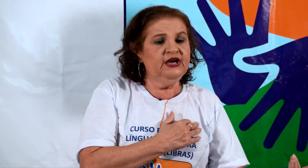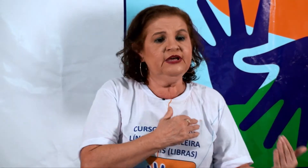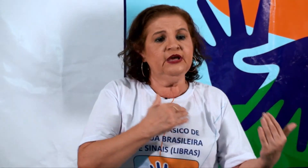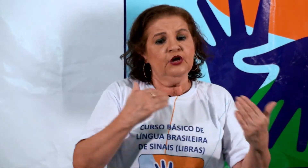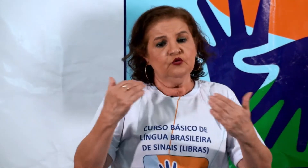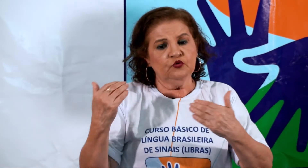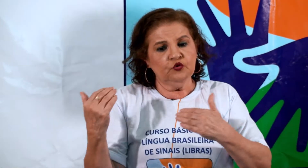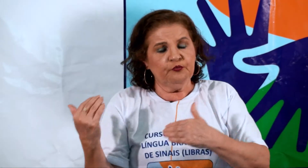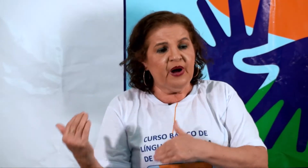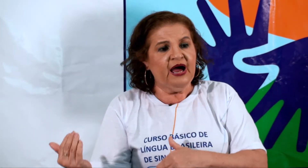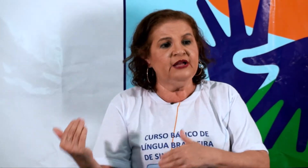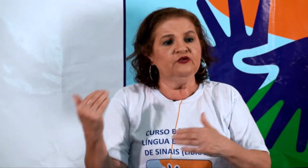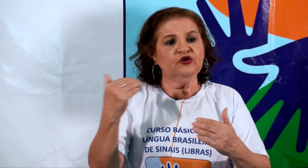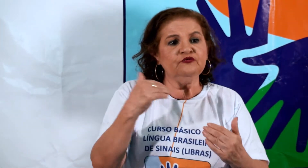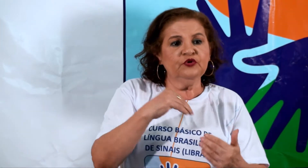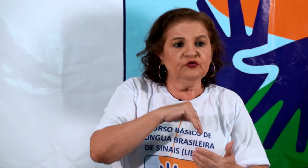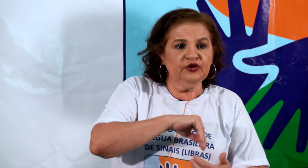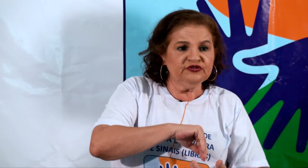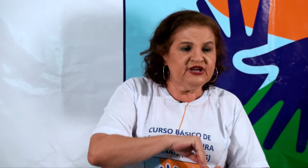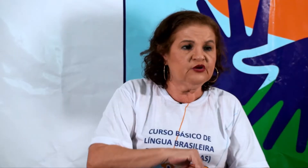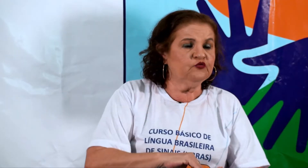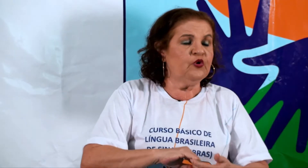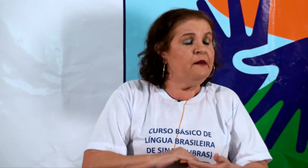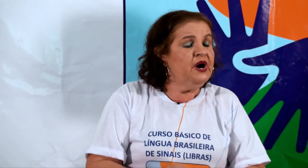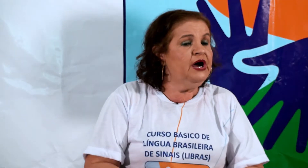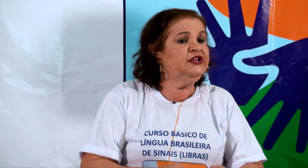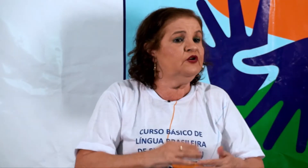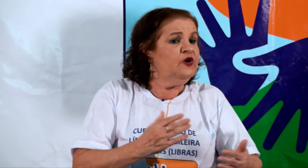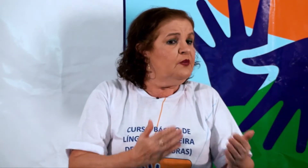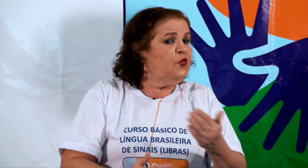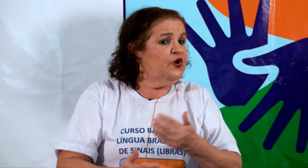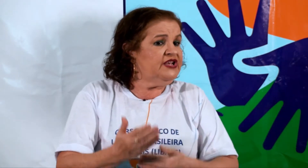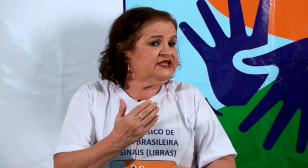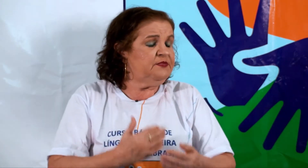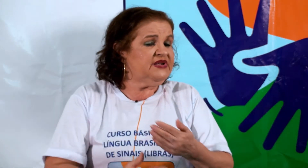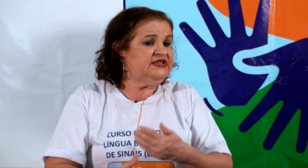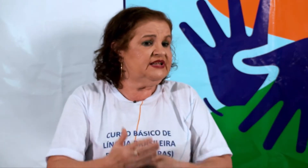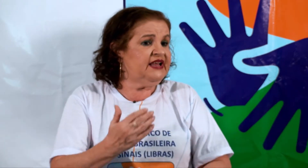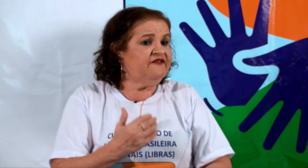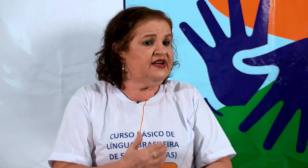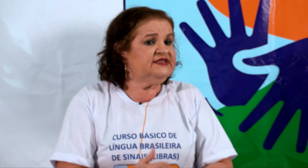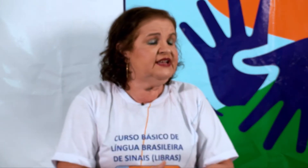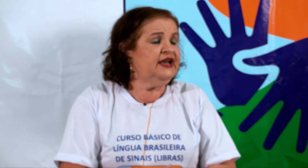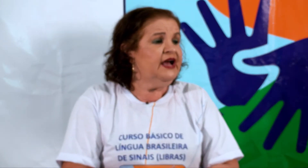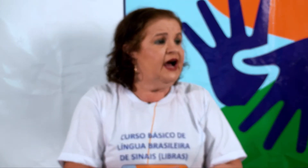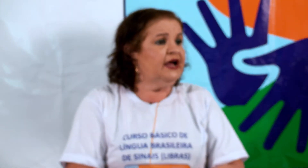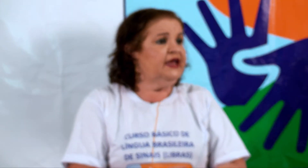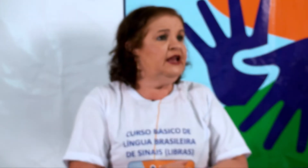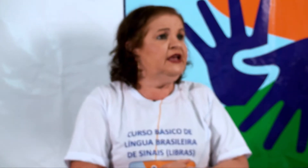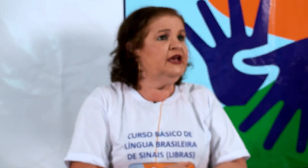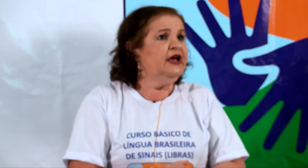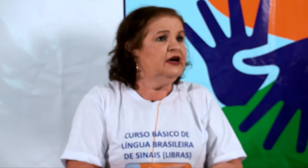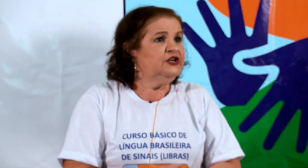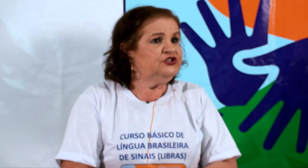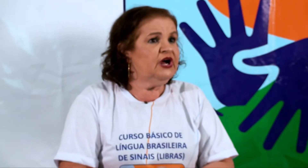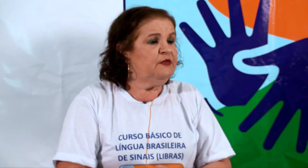sangue do pai não deu certo com o da mãe, então por isso que precisa até fazer antigamente